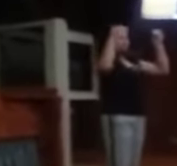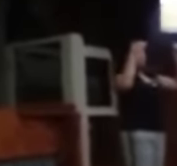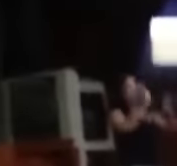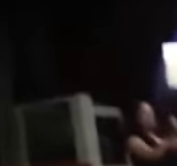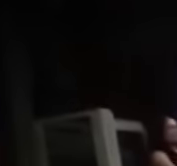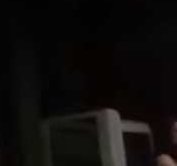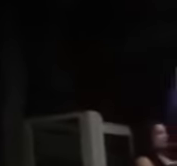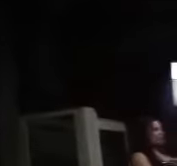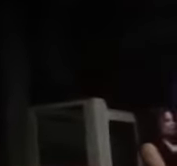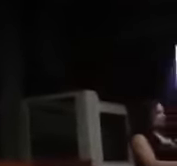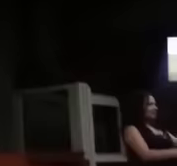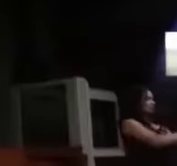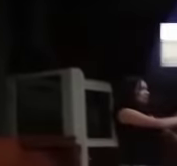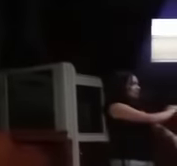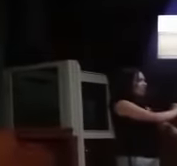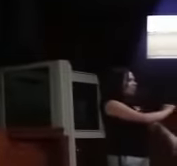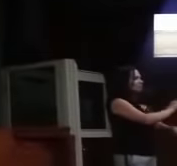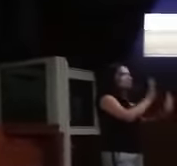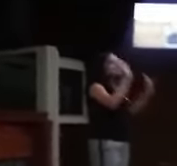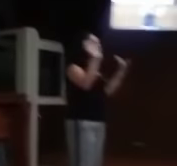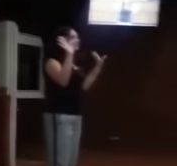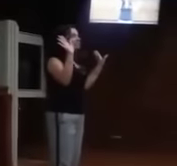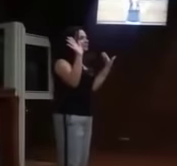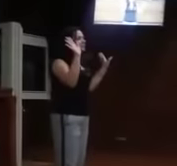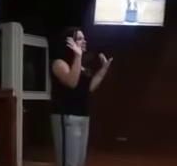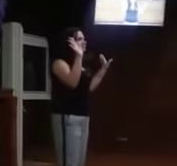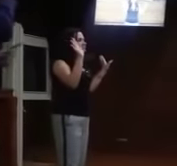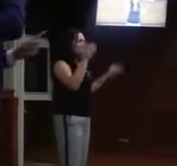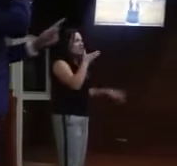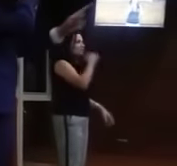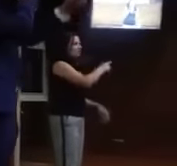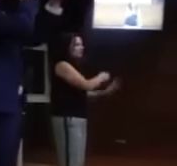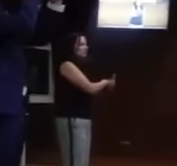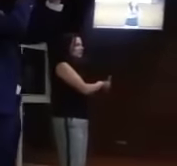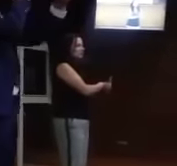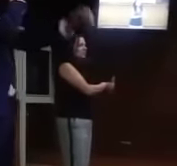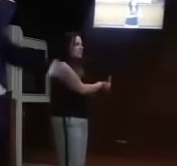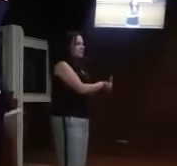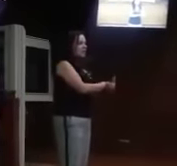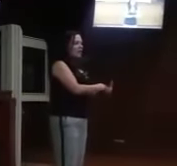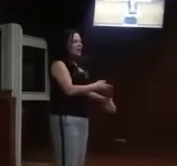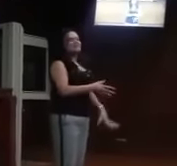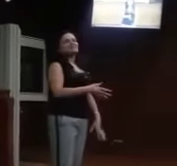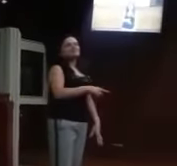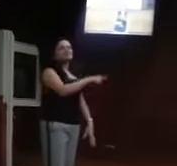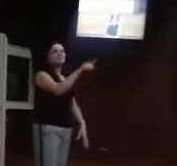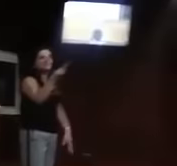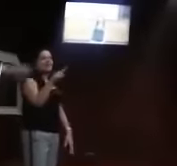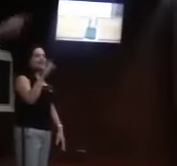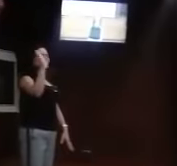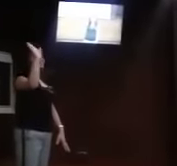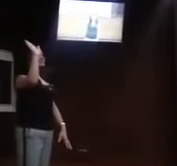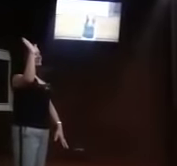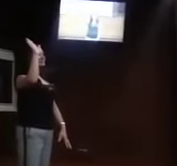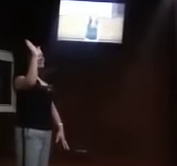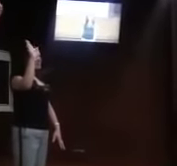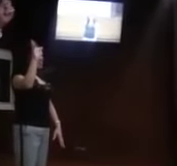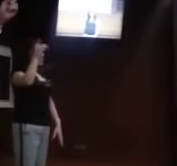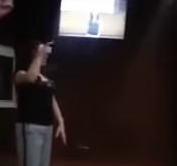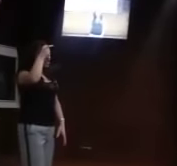sobre Jerusalém. Já que alguns levantaram a mão, deixa eu profetizar algo sobre a sua vida.